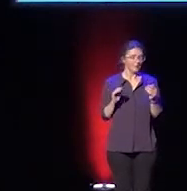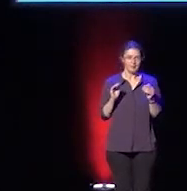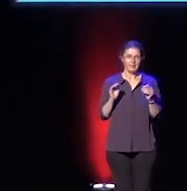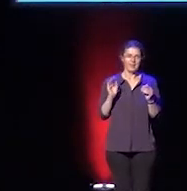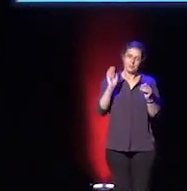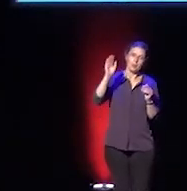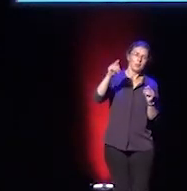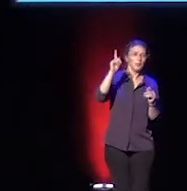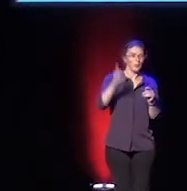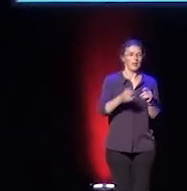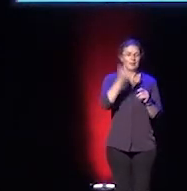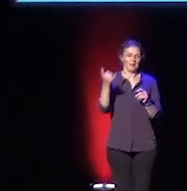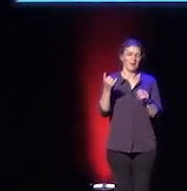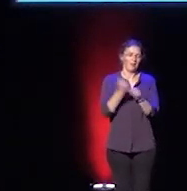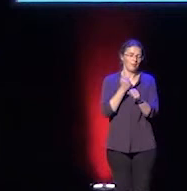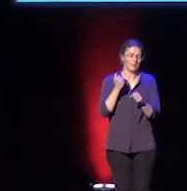100 Jahren,